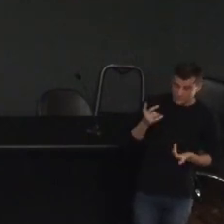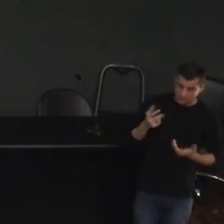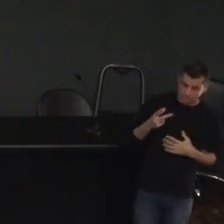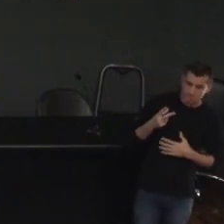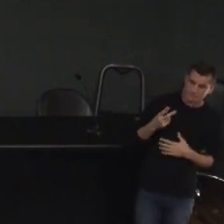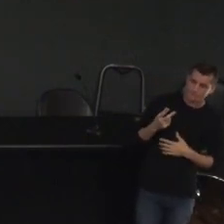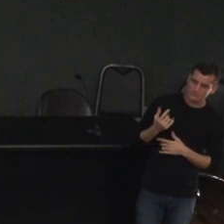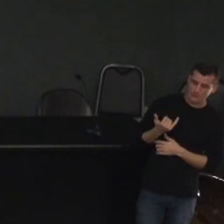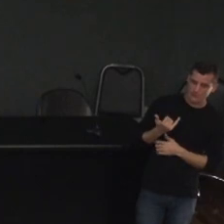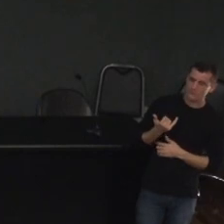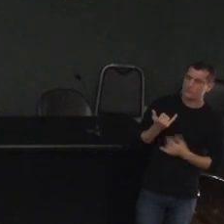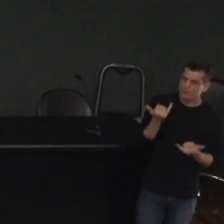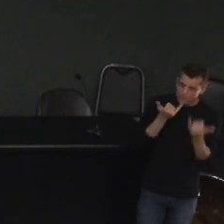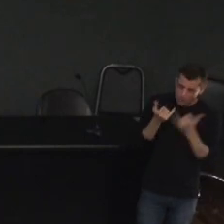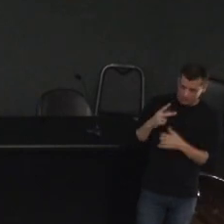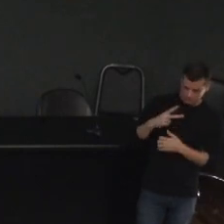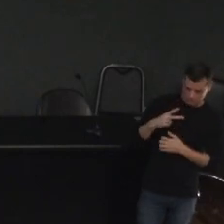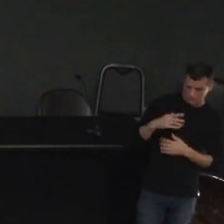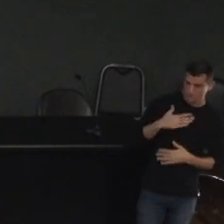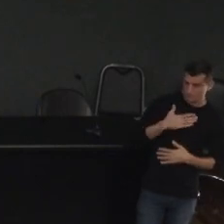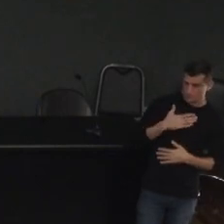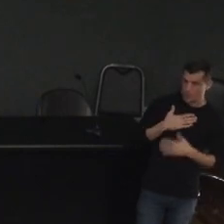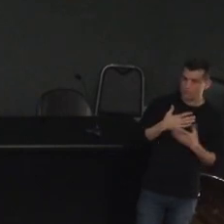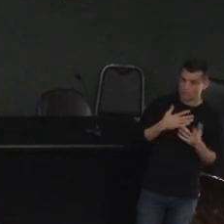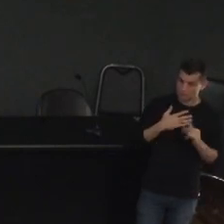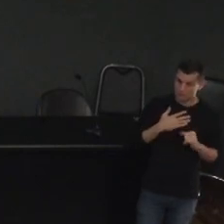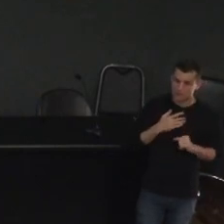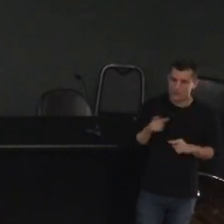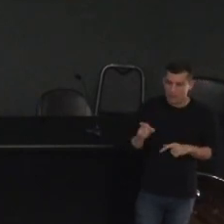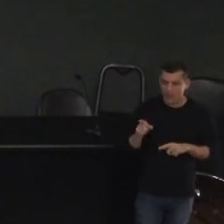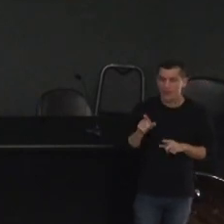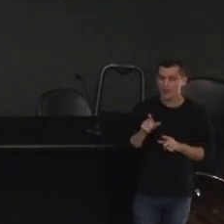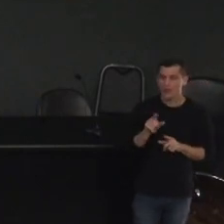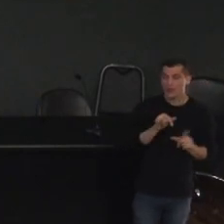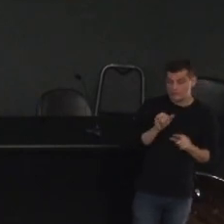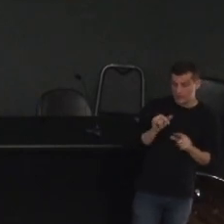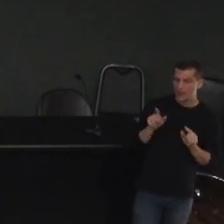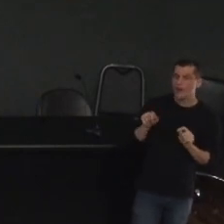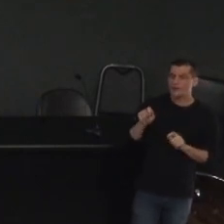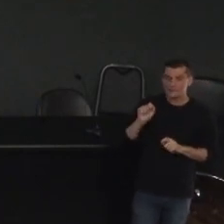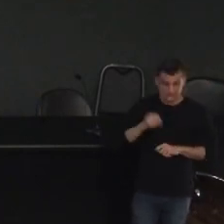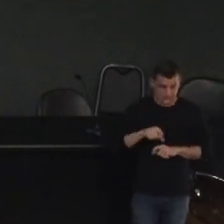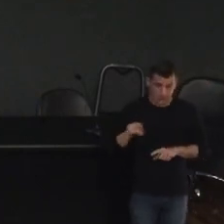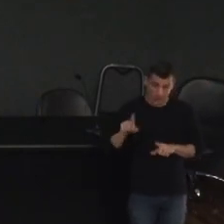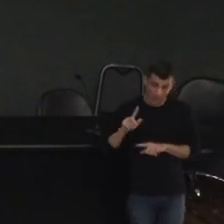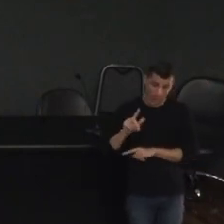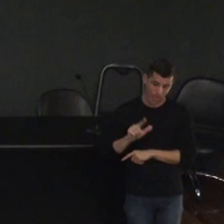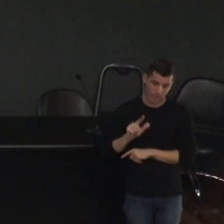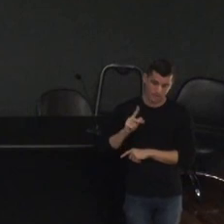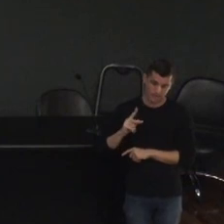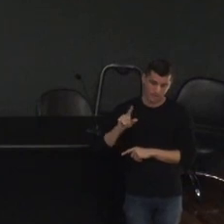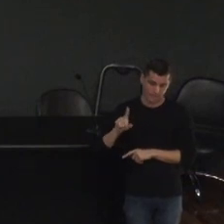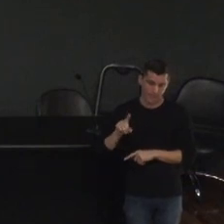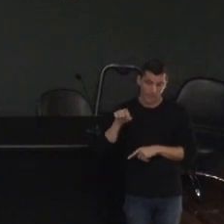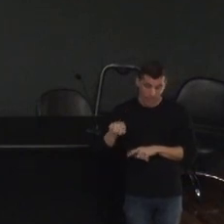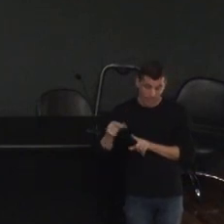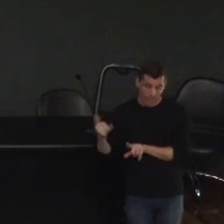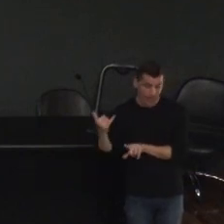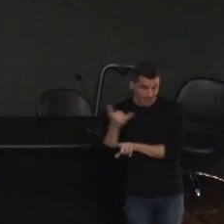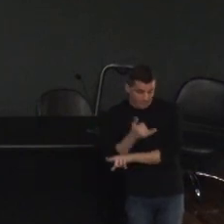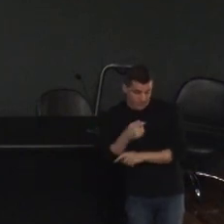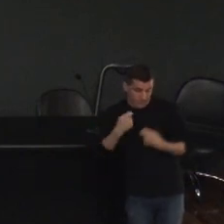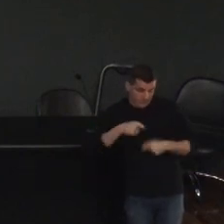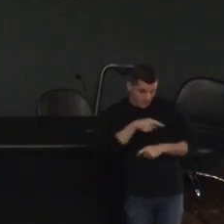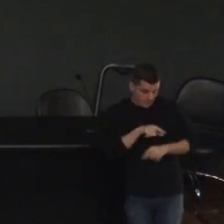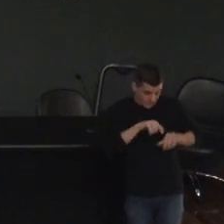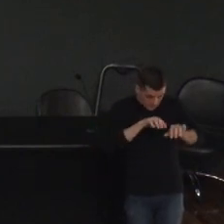isso daí a npd vai dizer se neste caso você precisa da Ampla publicidade ou não então a comunicação ali no prazo de